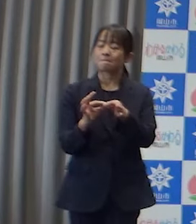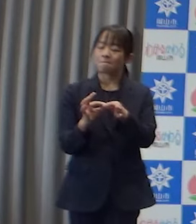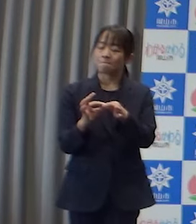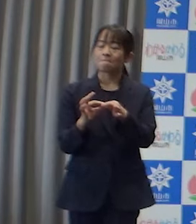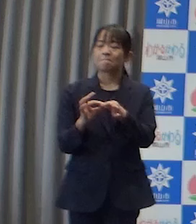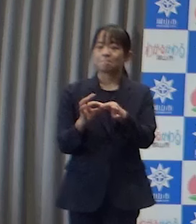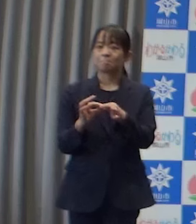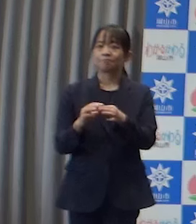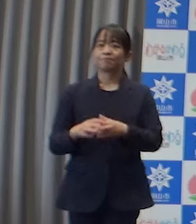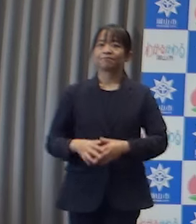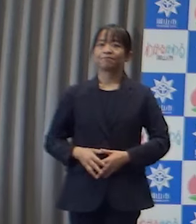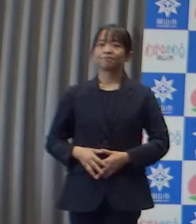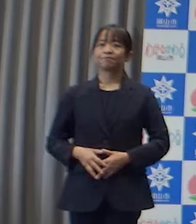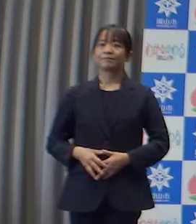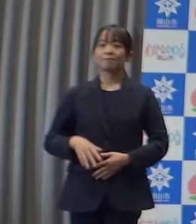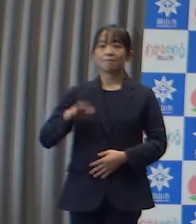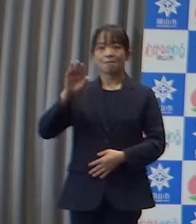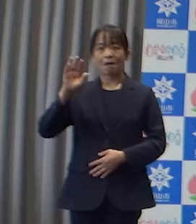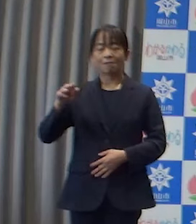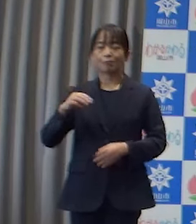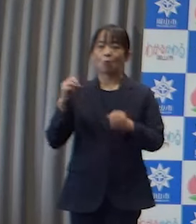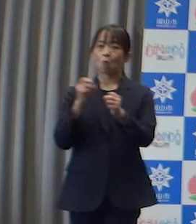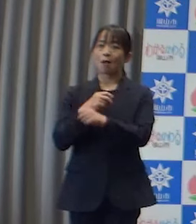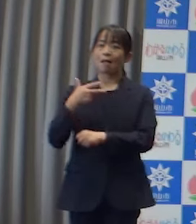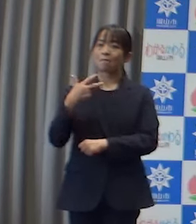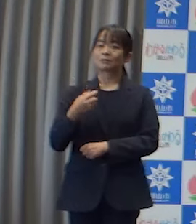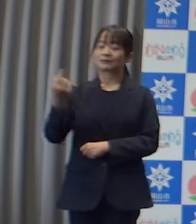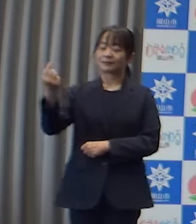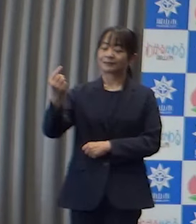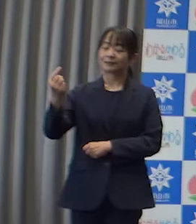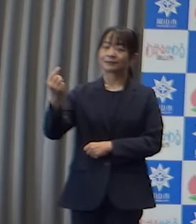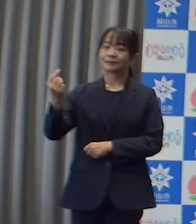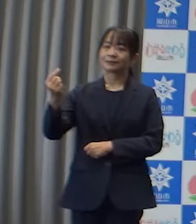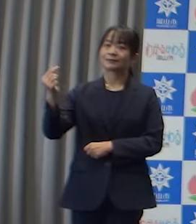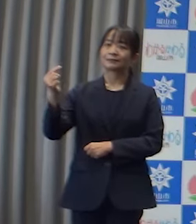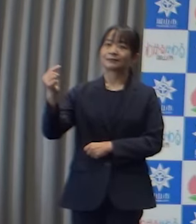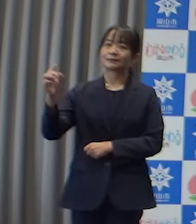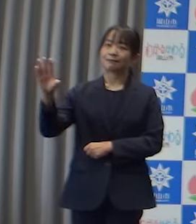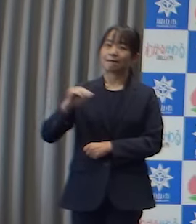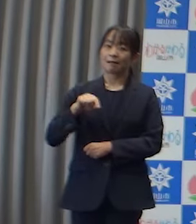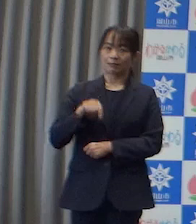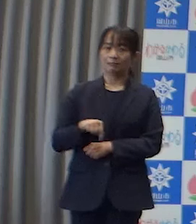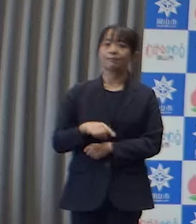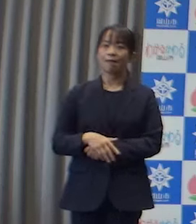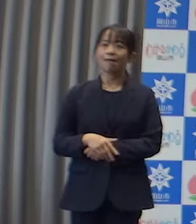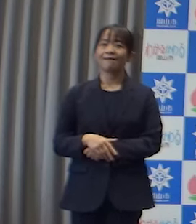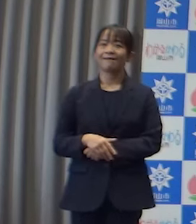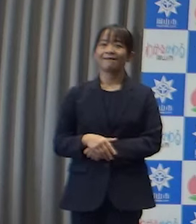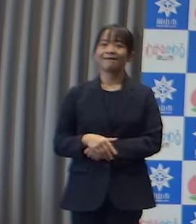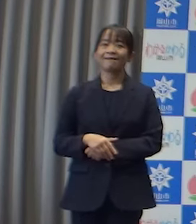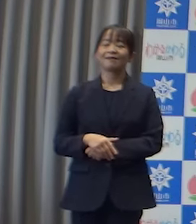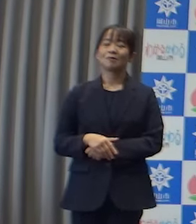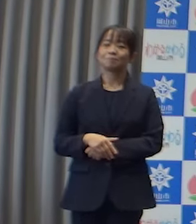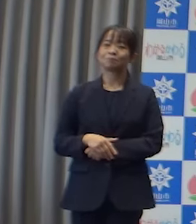て、姉妹都市の関係非常にフレンドリーに対応させていただ